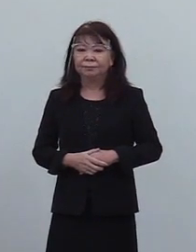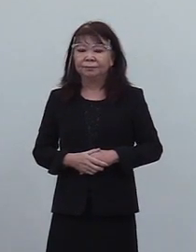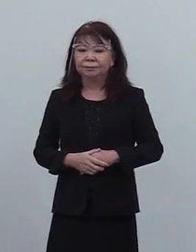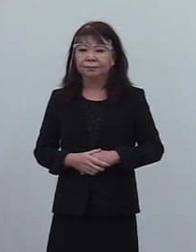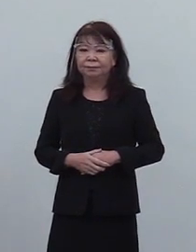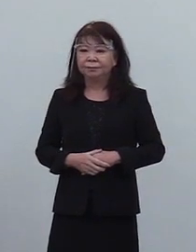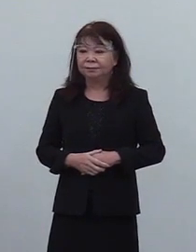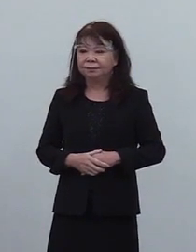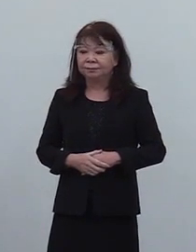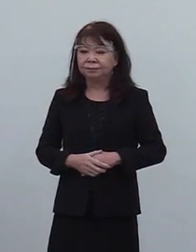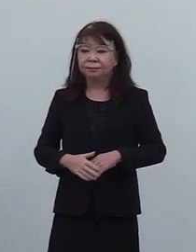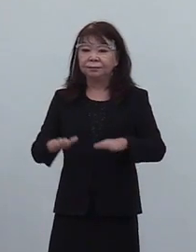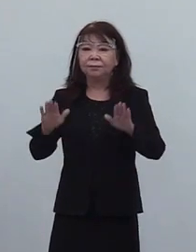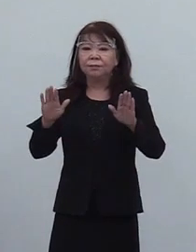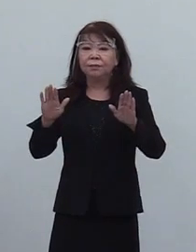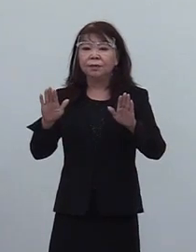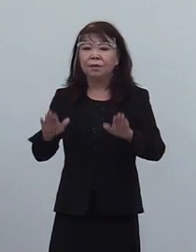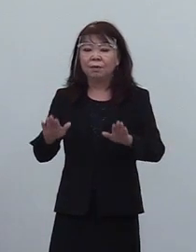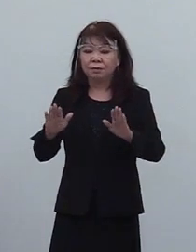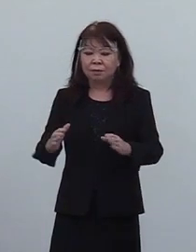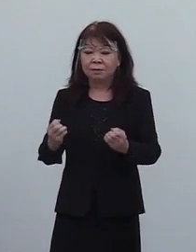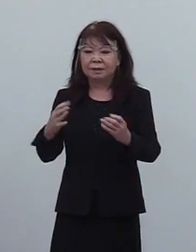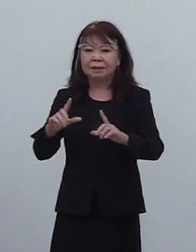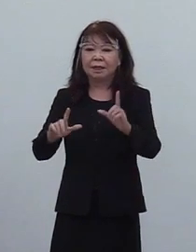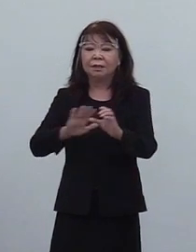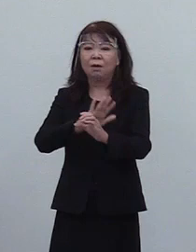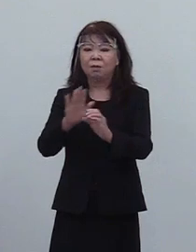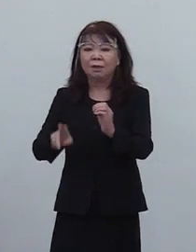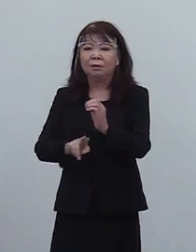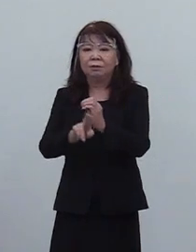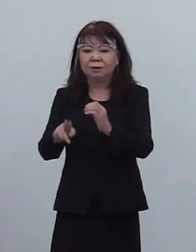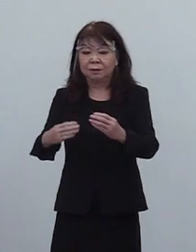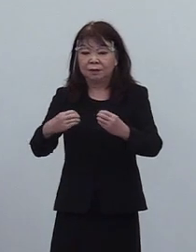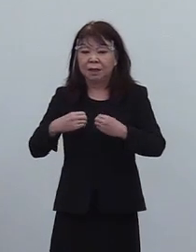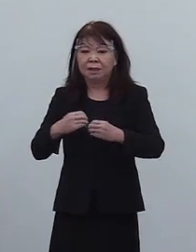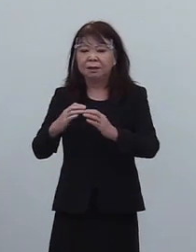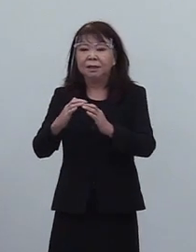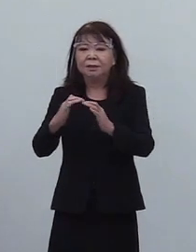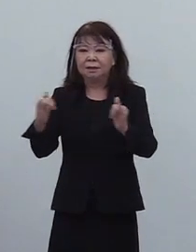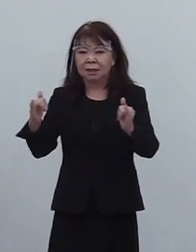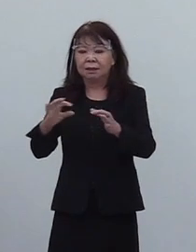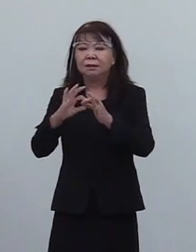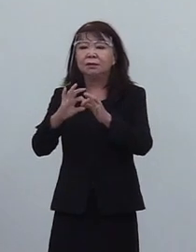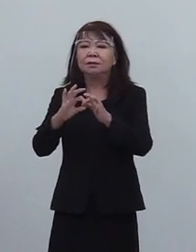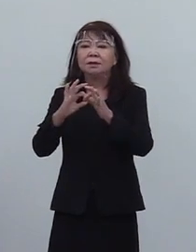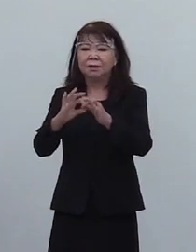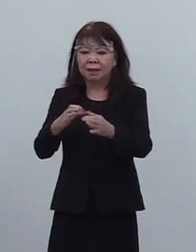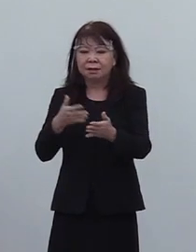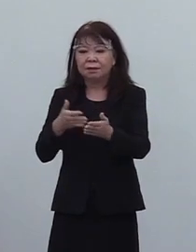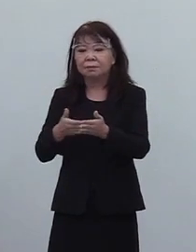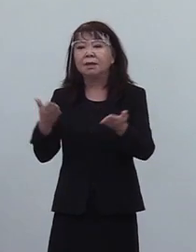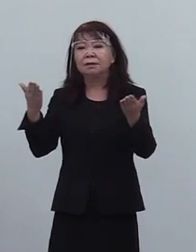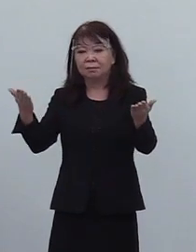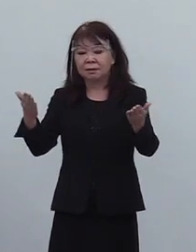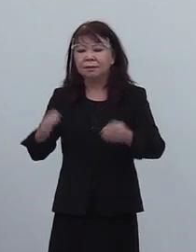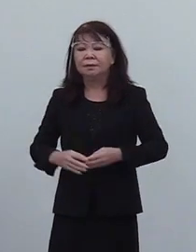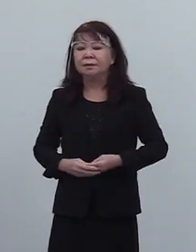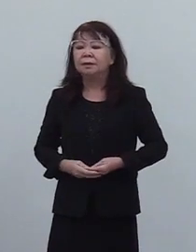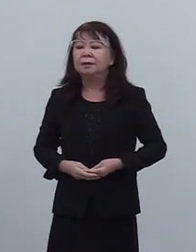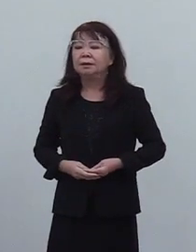はい、それでは本日の新型コロナウイルス感染症の感染者につきましてご説明をいたします